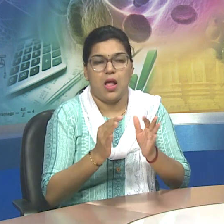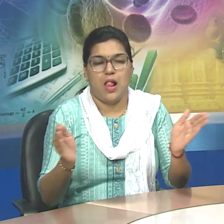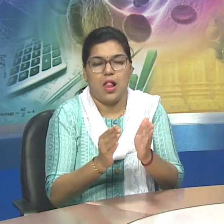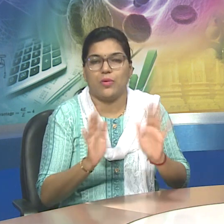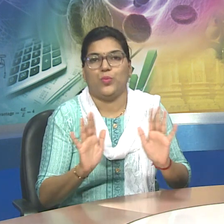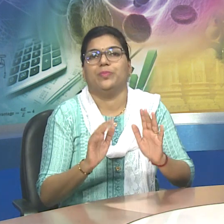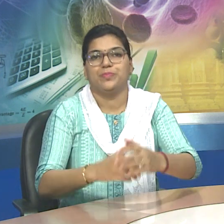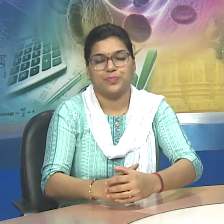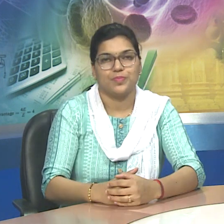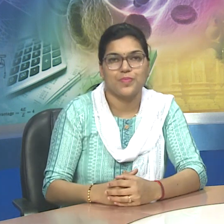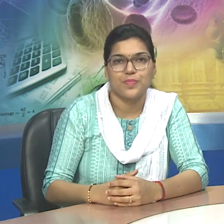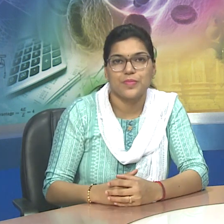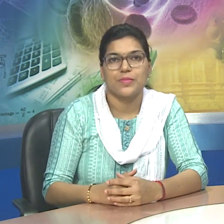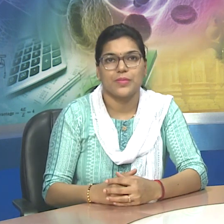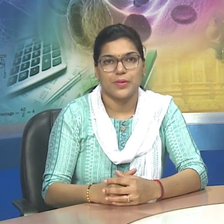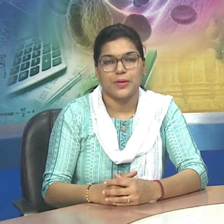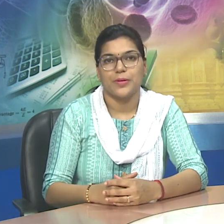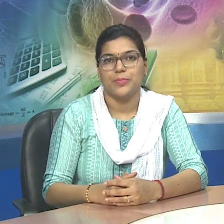ये राज्य है।